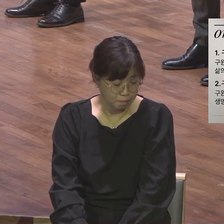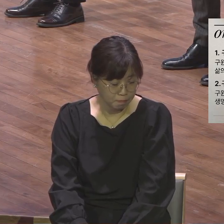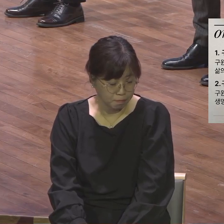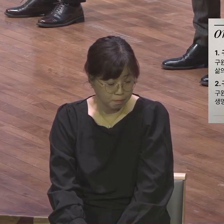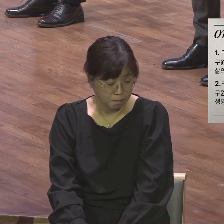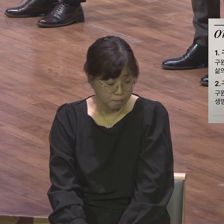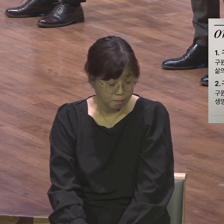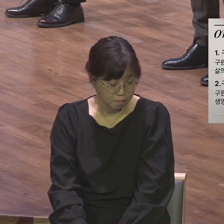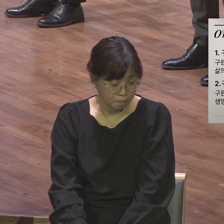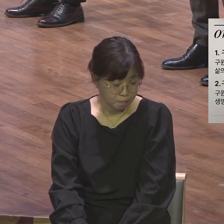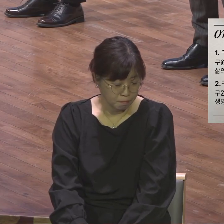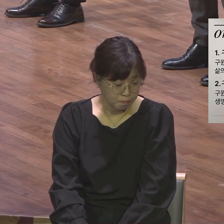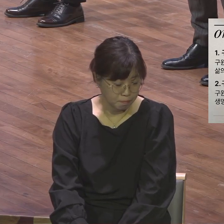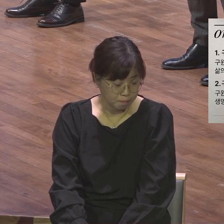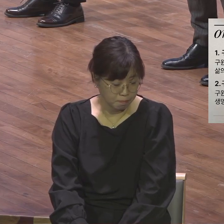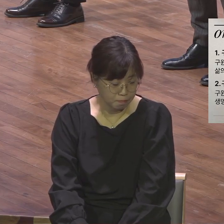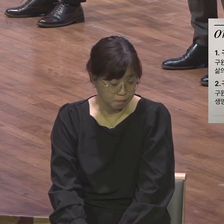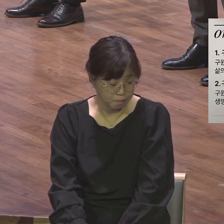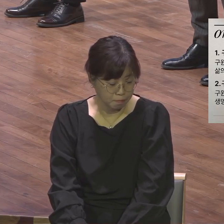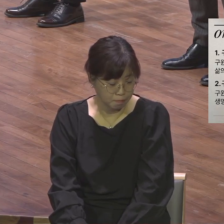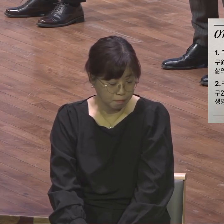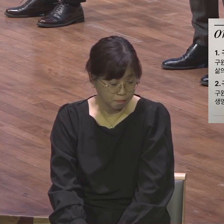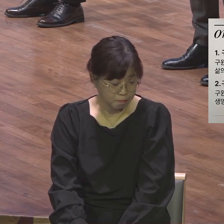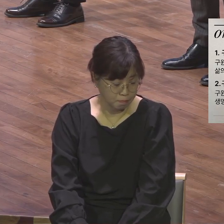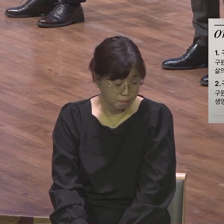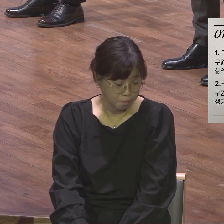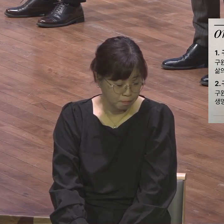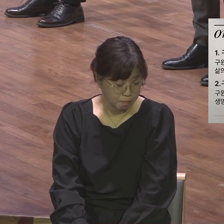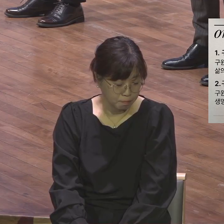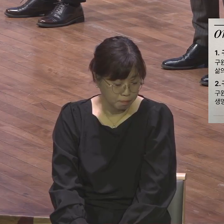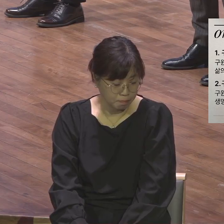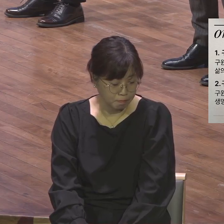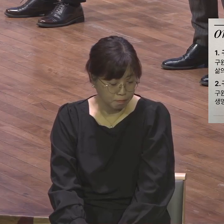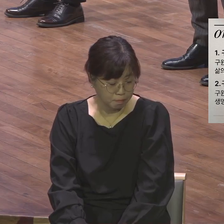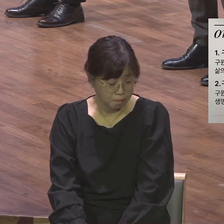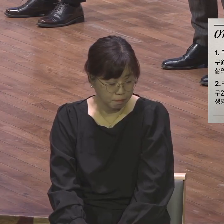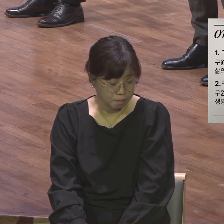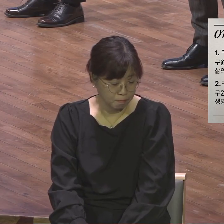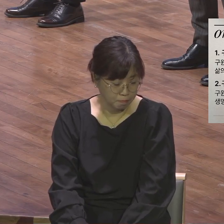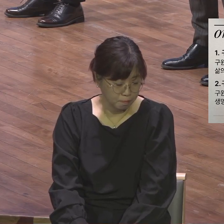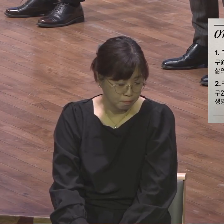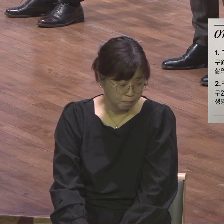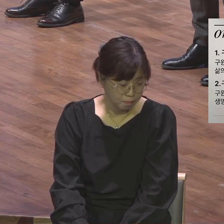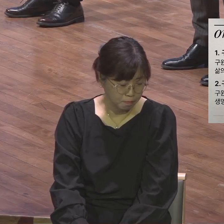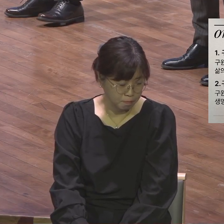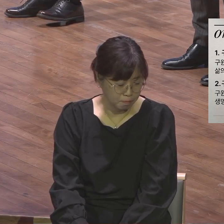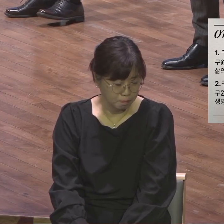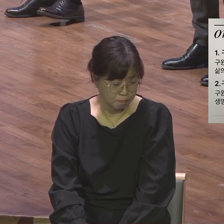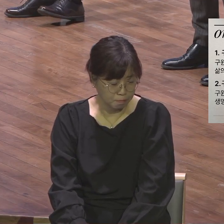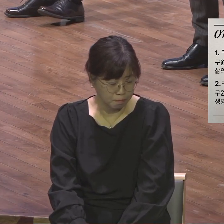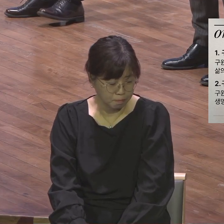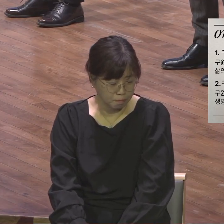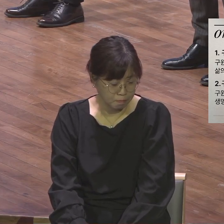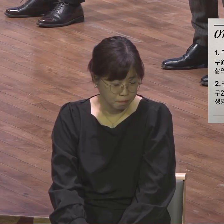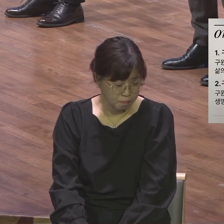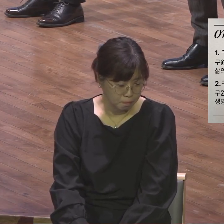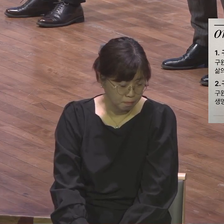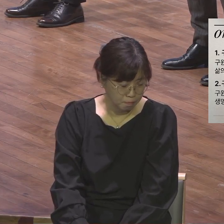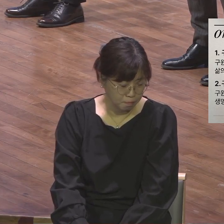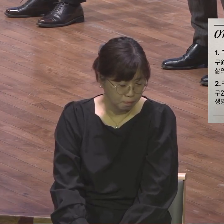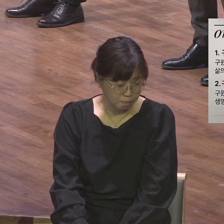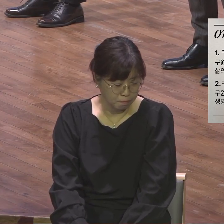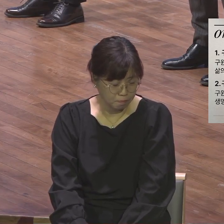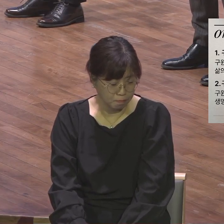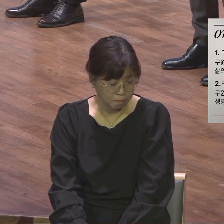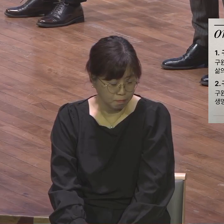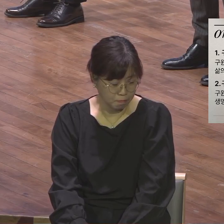자유공제 천경공제 협동공제 특별히 전입력 멕시코 지금 전도하고 있는 캠프당에 있는 캠프팀들과 저 대만의